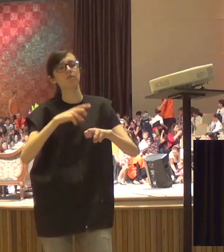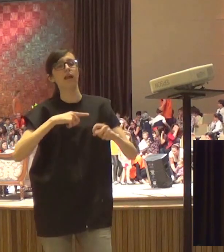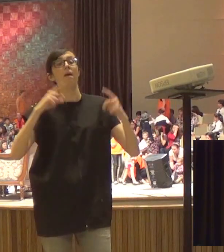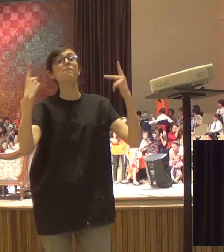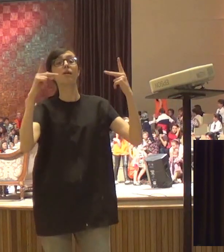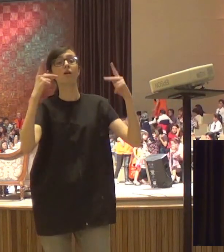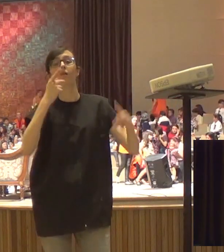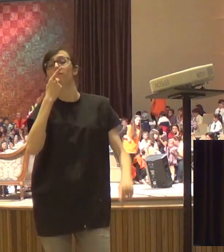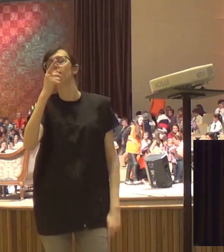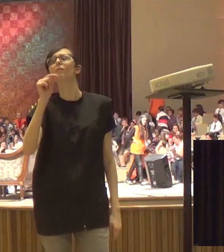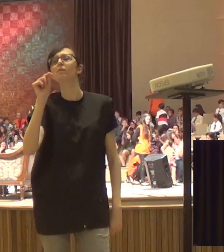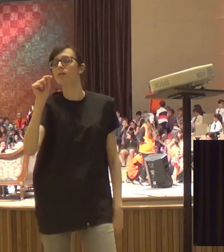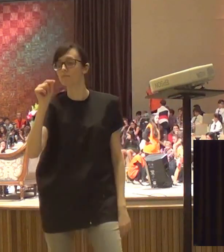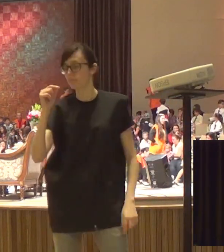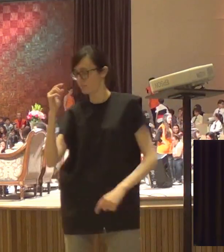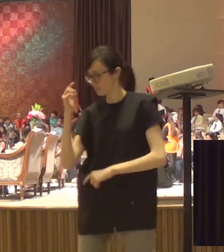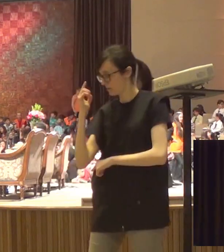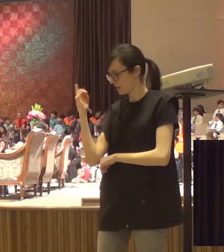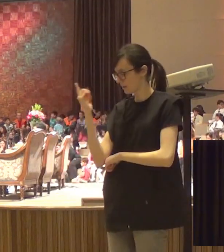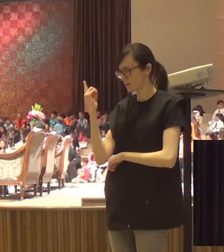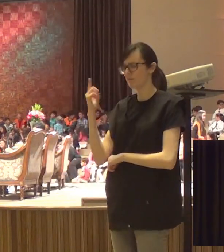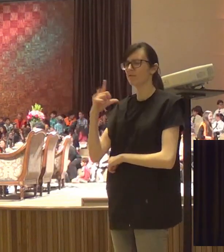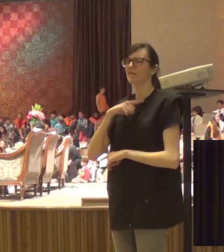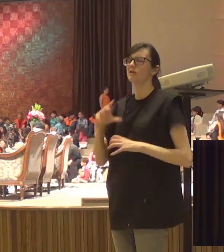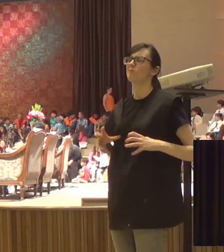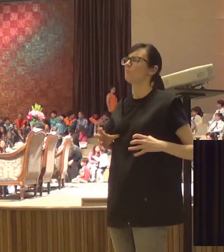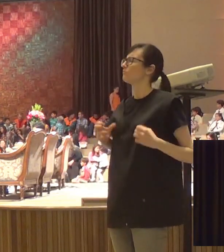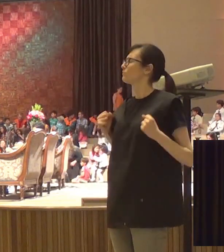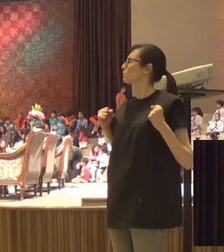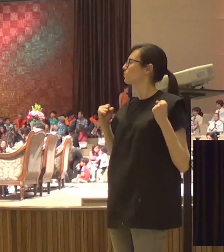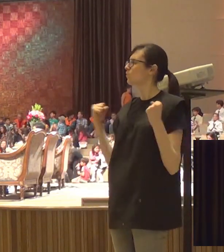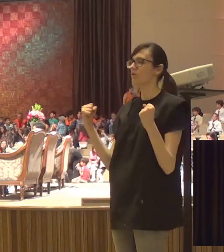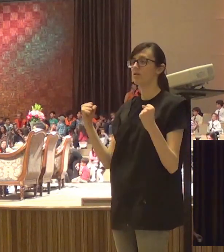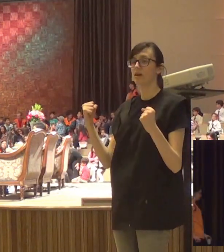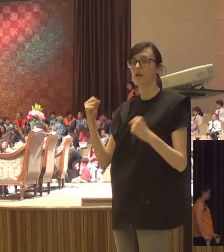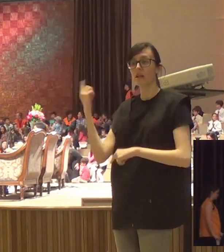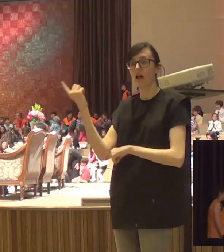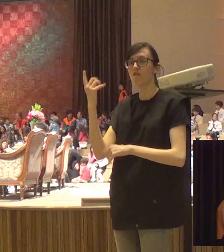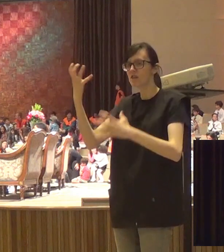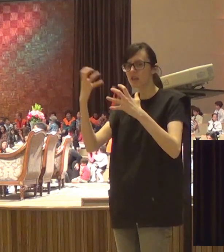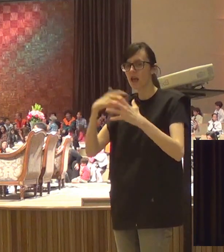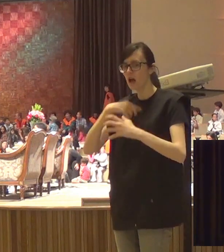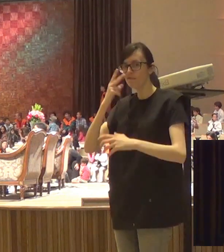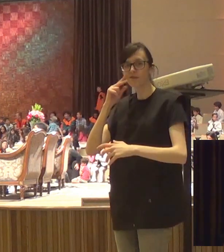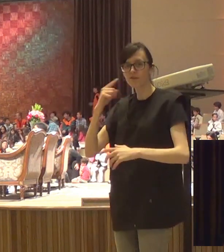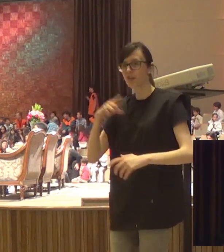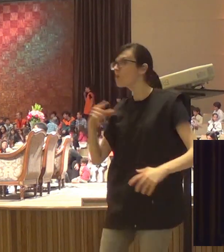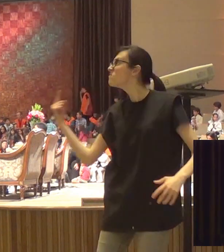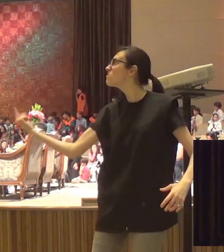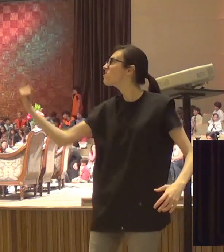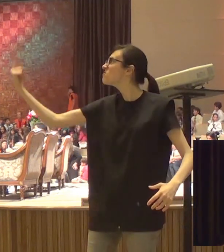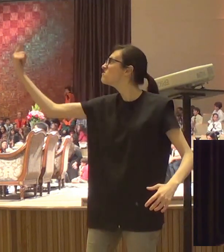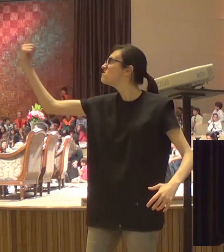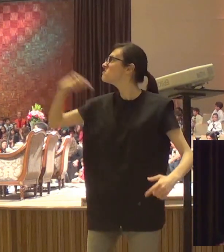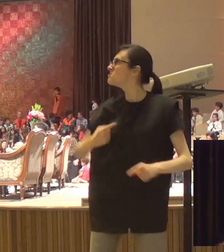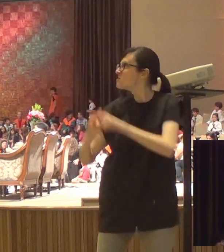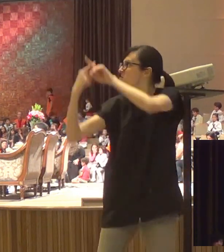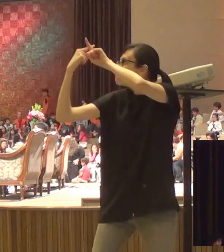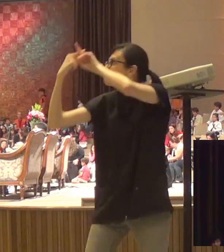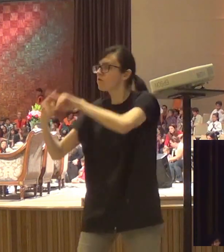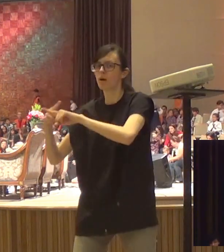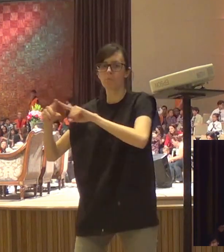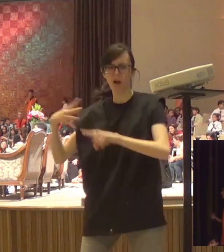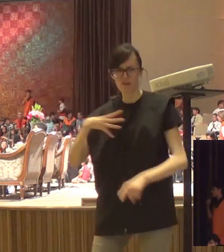fala o seguinte sobre Davi. Davi foi um homem tão corajoso, que tinha coragem de enfrentar um gigante. Mas não